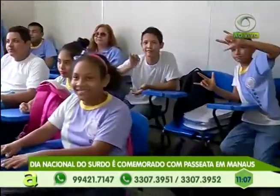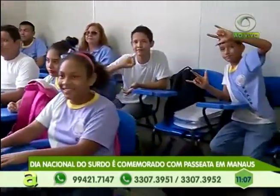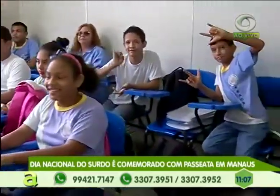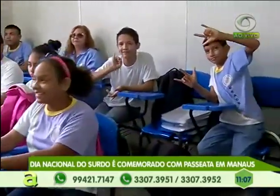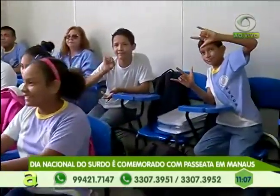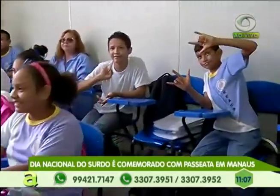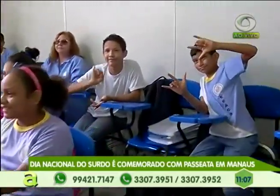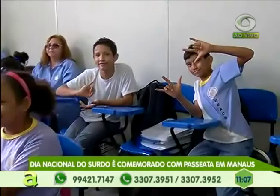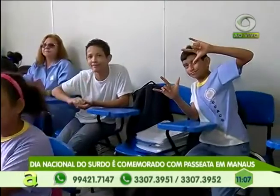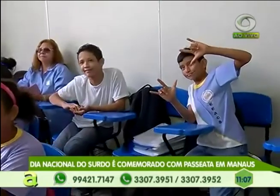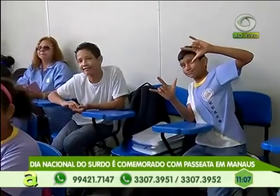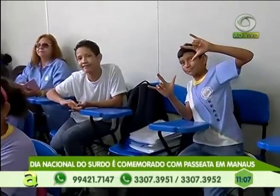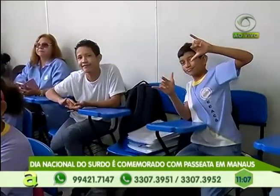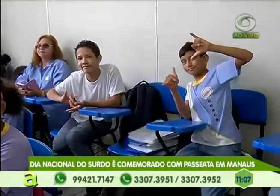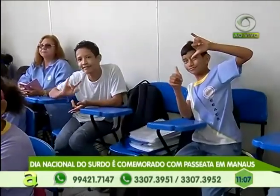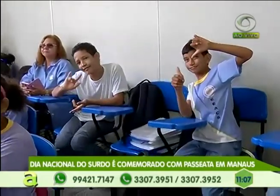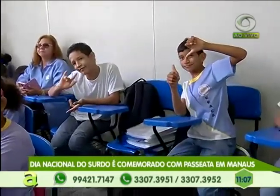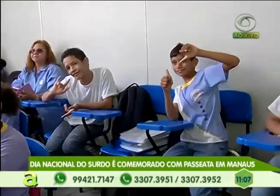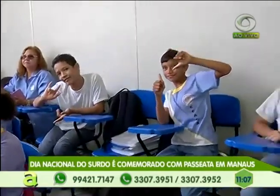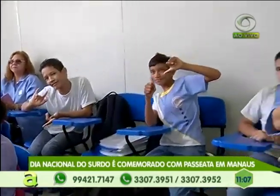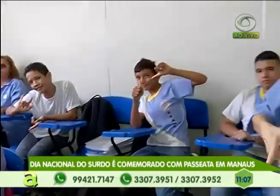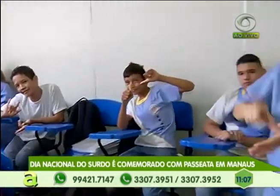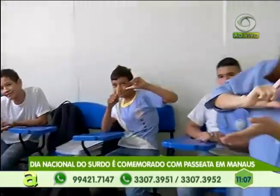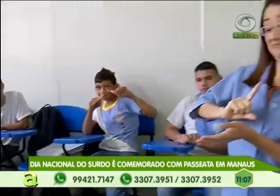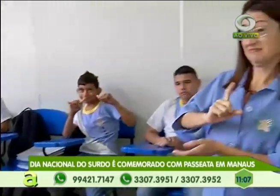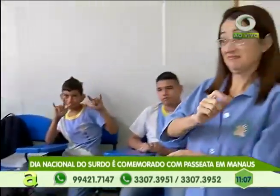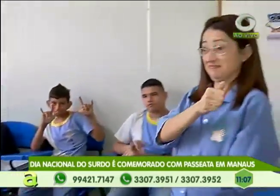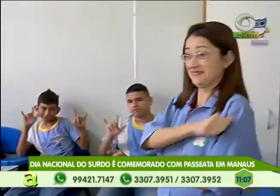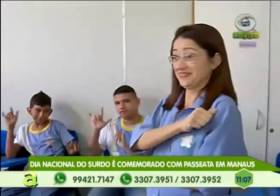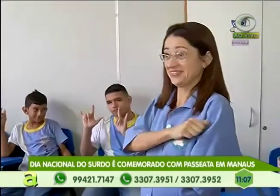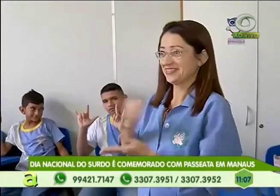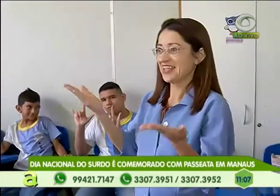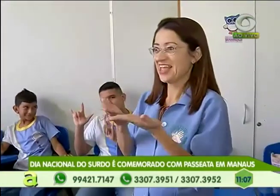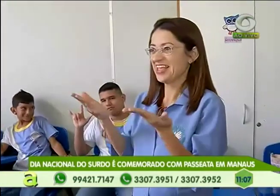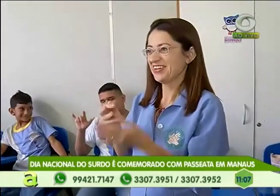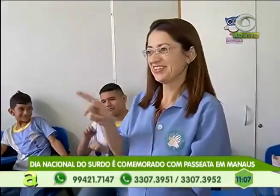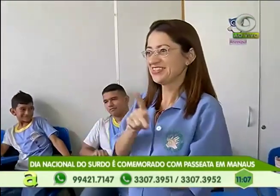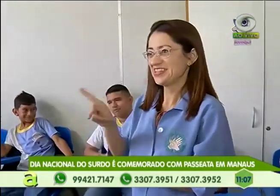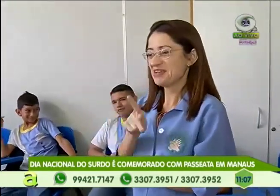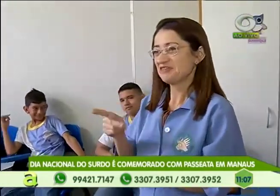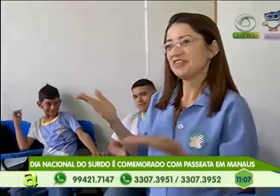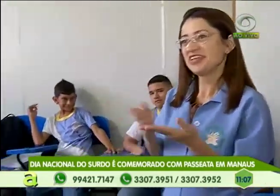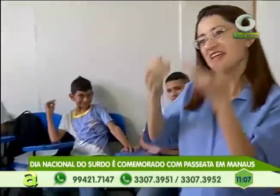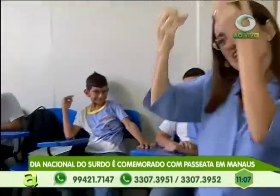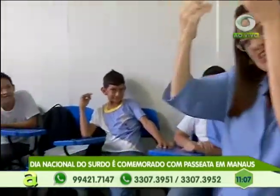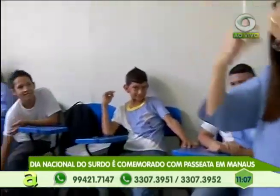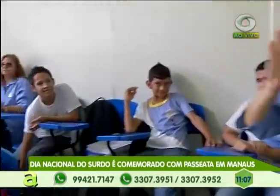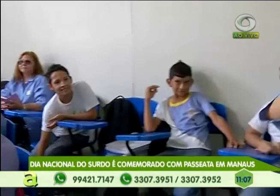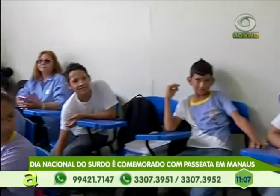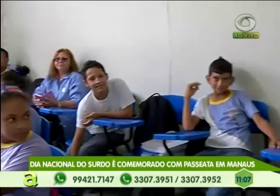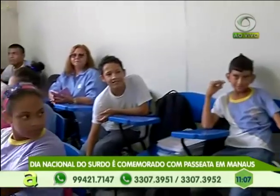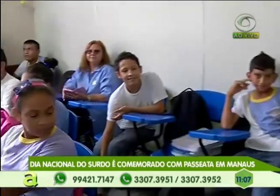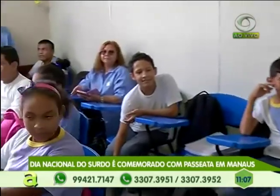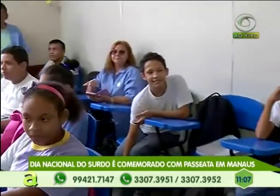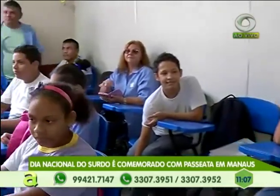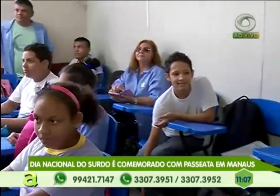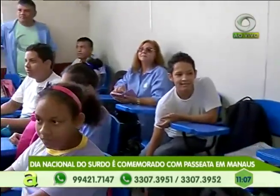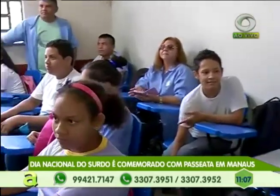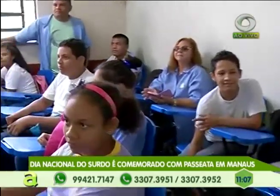surdo, que foi nosso aluno, que agora é nosso colega, que pode dar maiores explicações pela luta do surdo. Tem o professor Raimundo aqui,